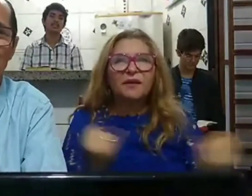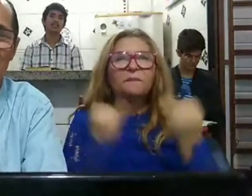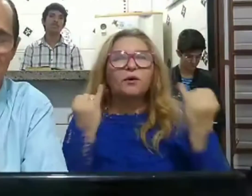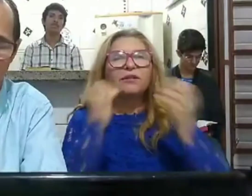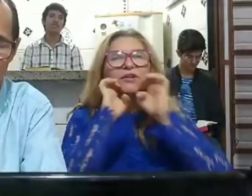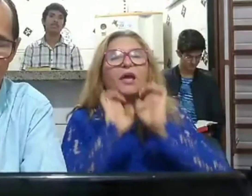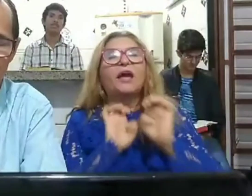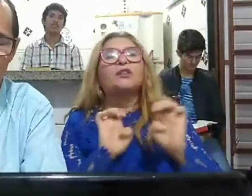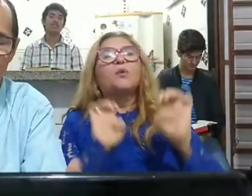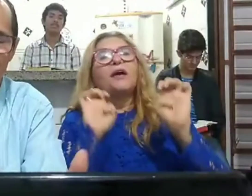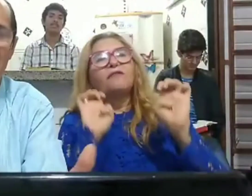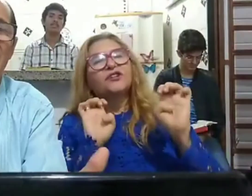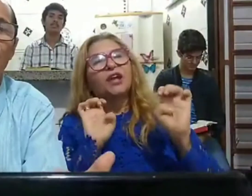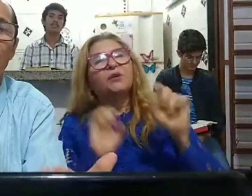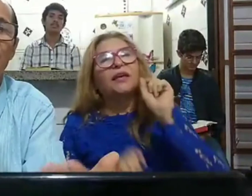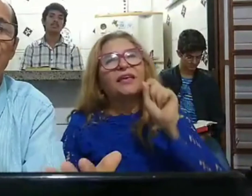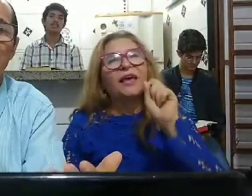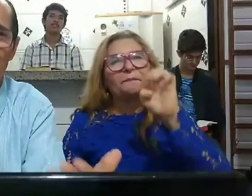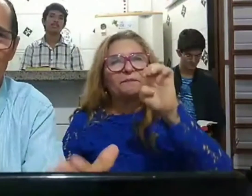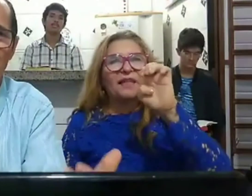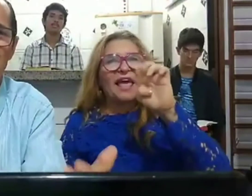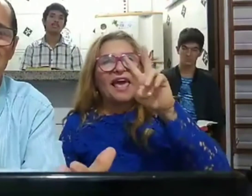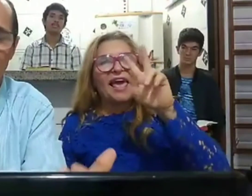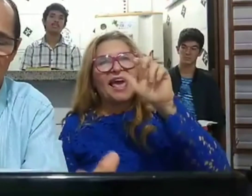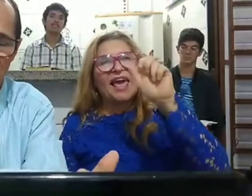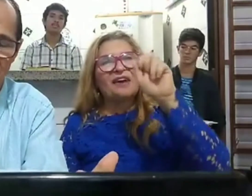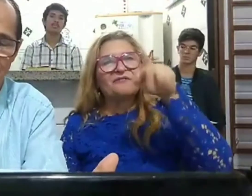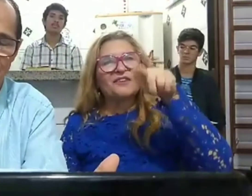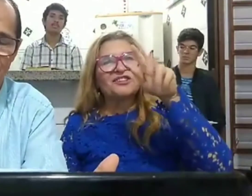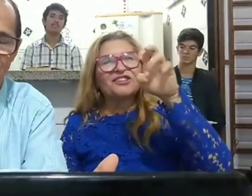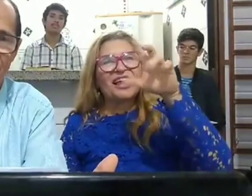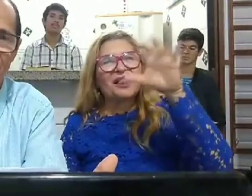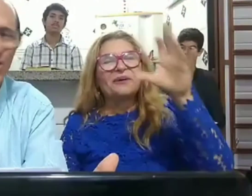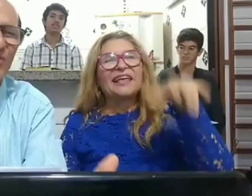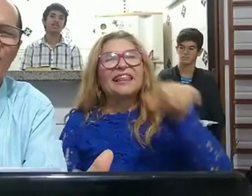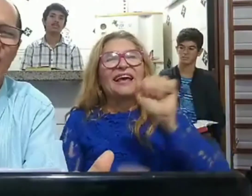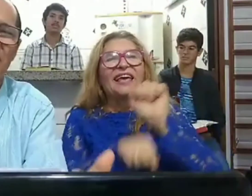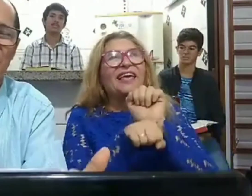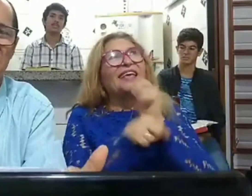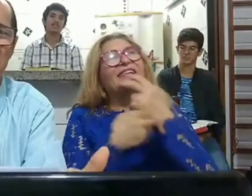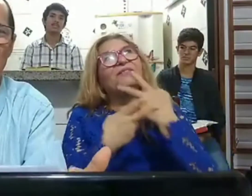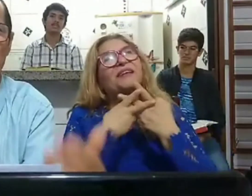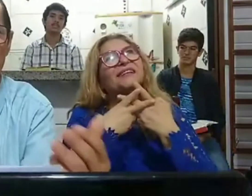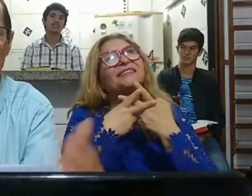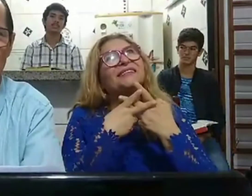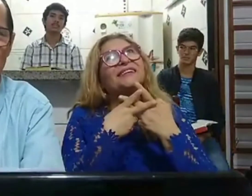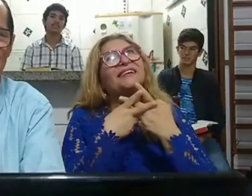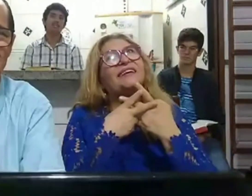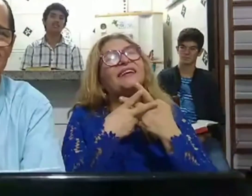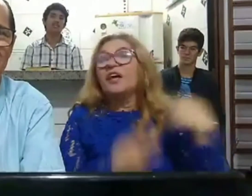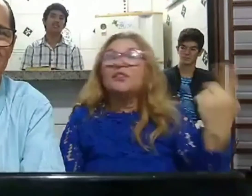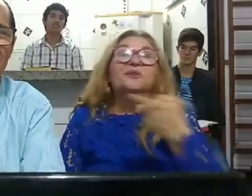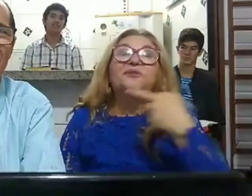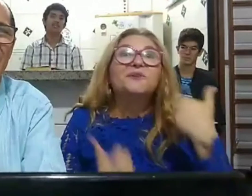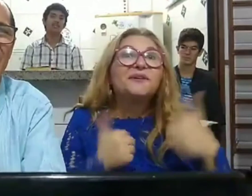do evangelho é que ele é o evangelho da esperança. Todos nós precisamos de